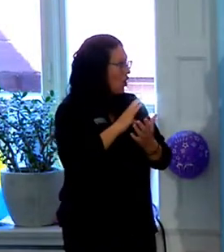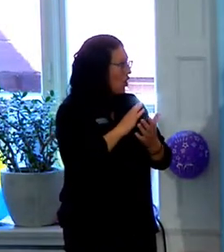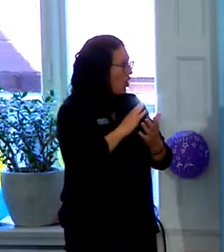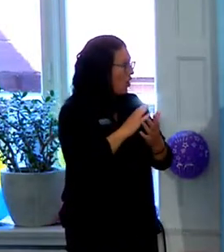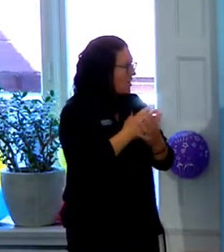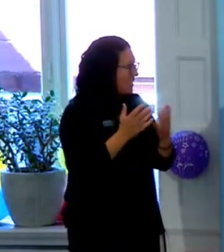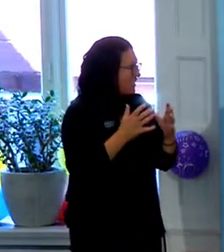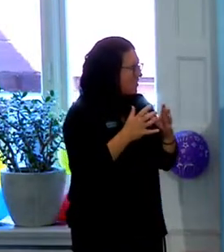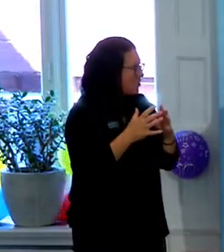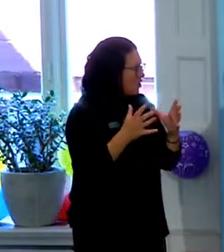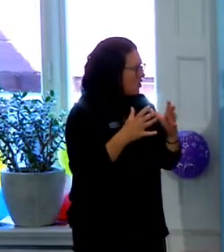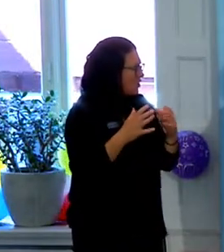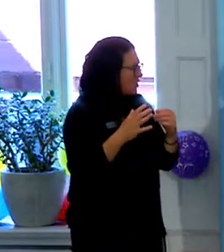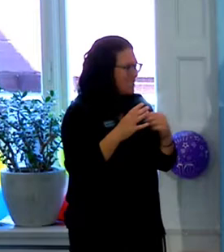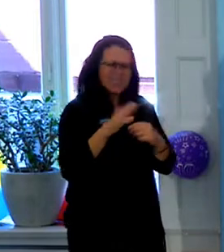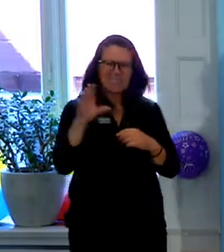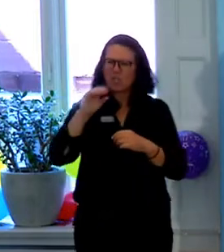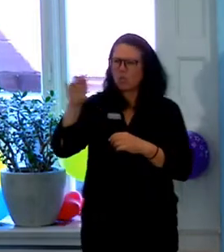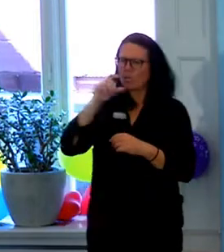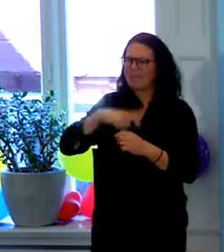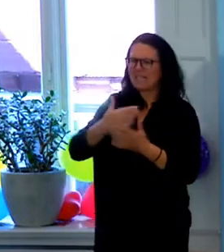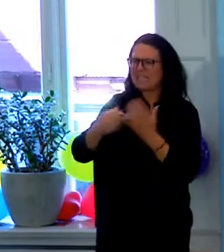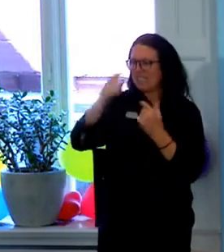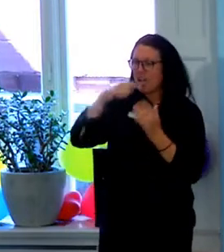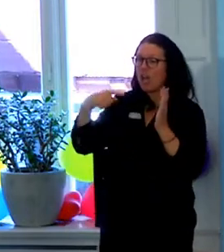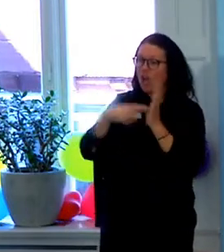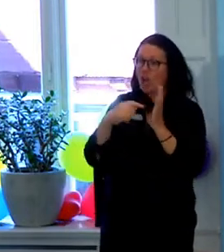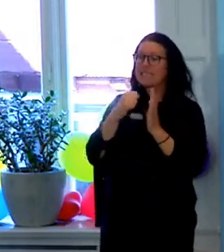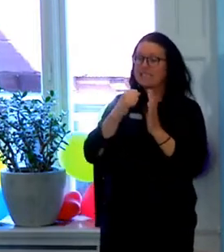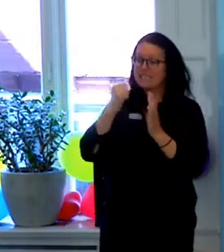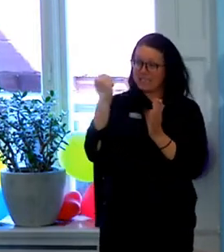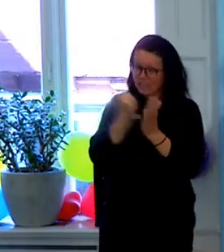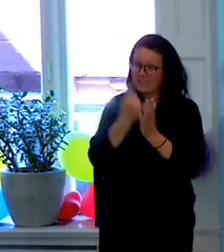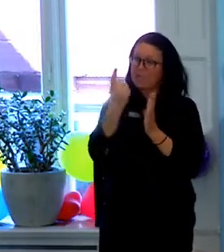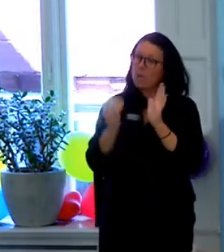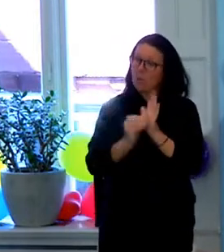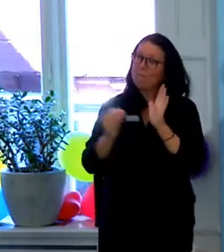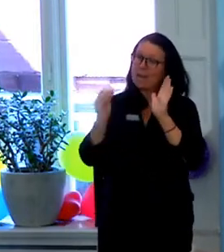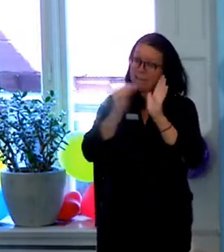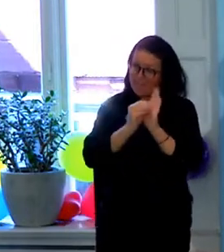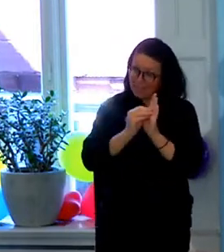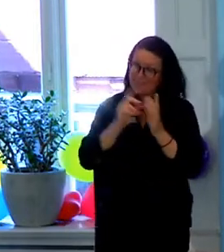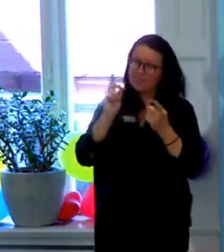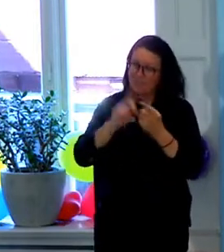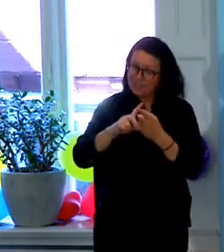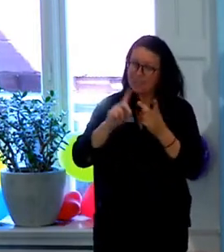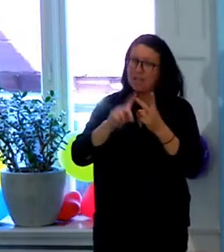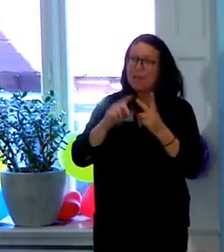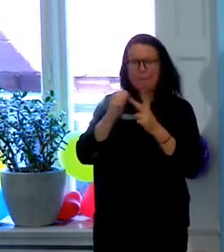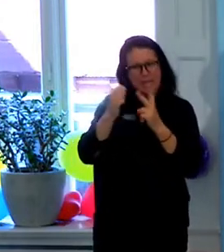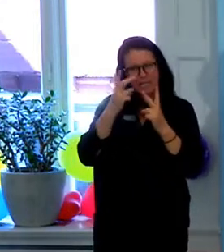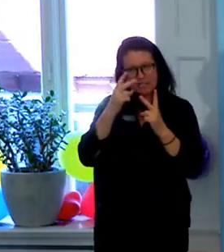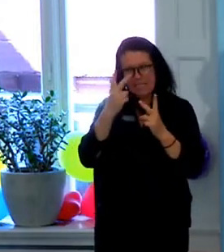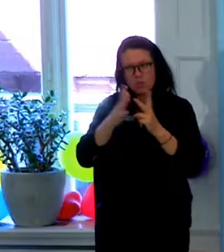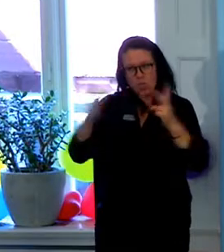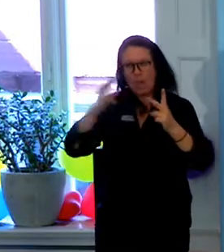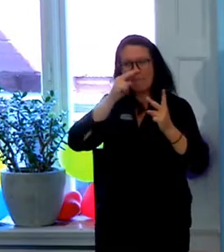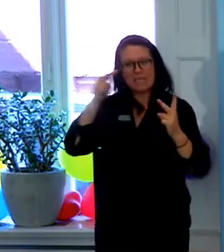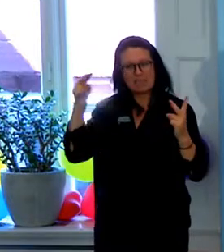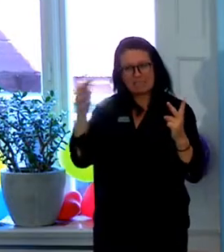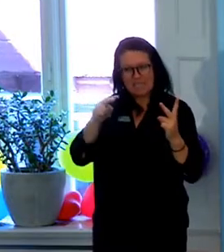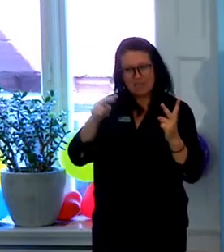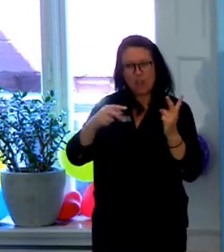Nej. Alltså, tolkar jag inte mig fel. Alltså, lagstiftning är ett komplement, men man måste se det stora perspektivet i